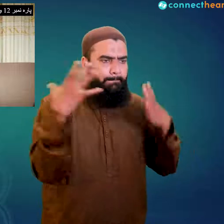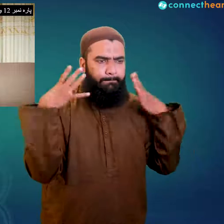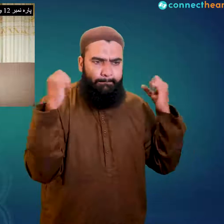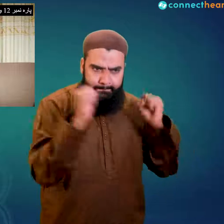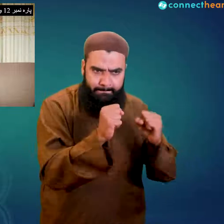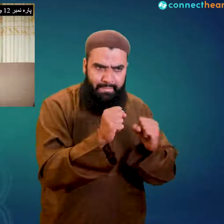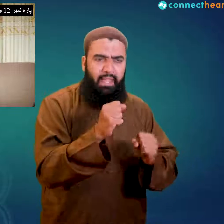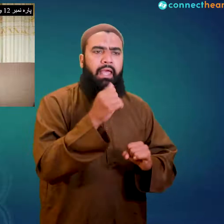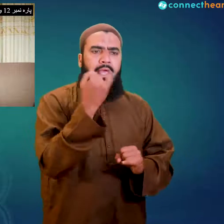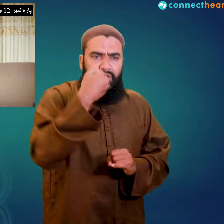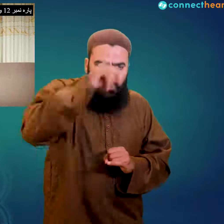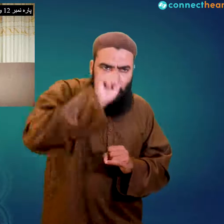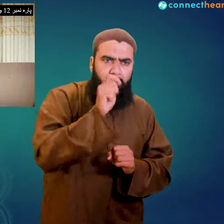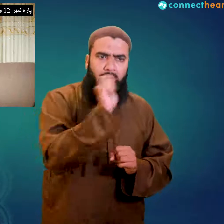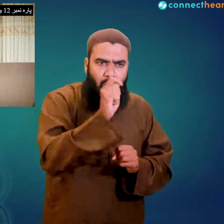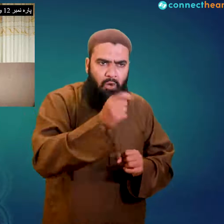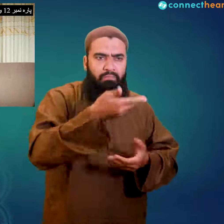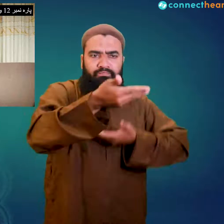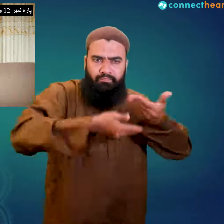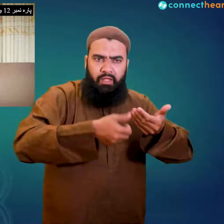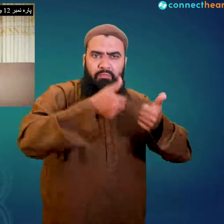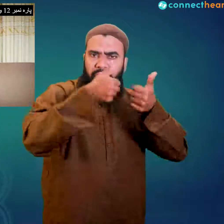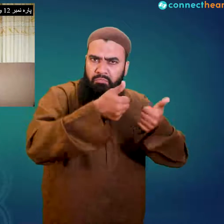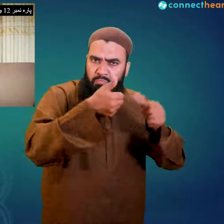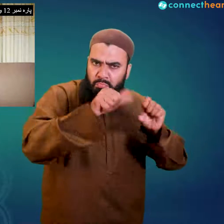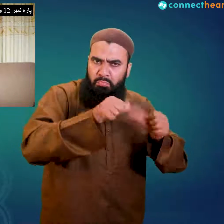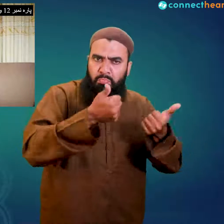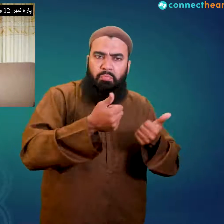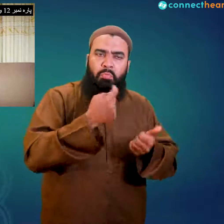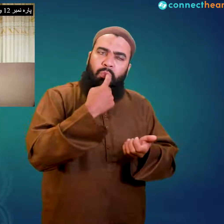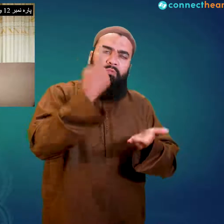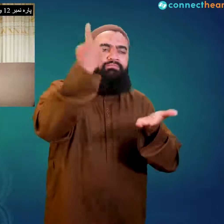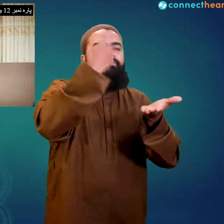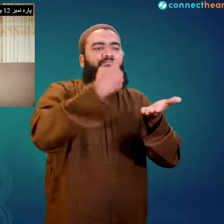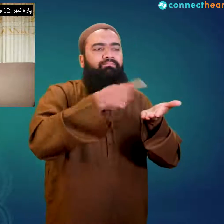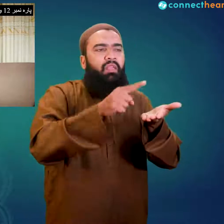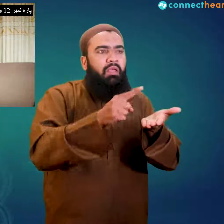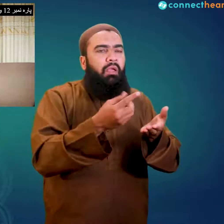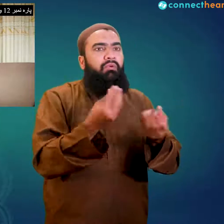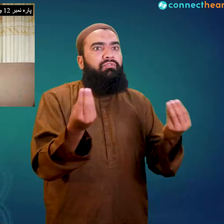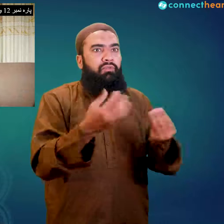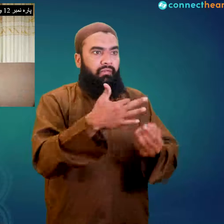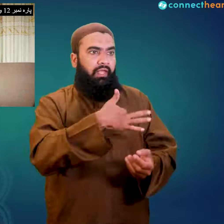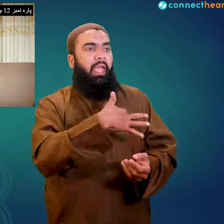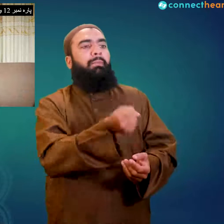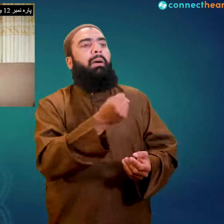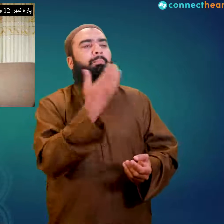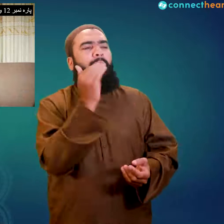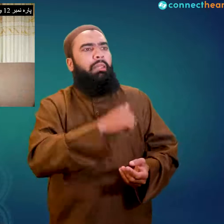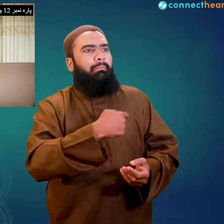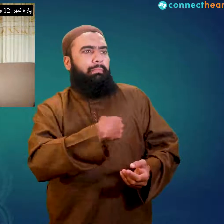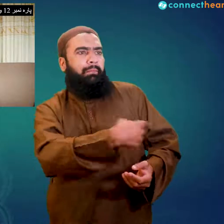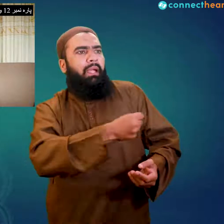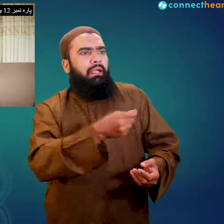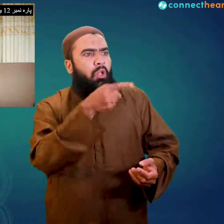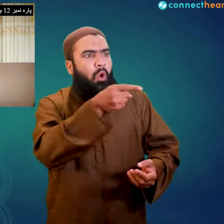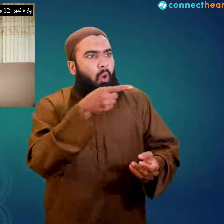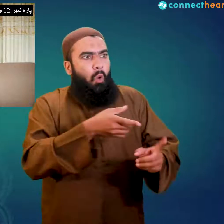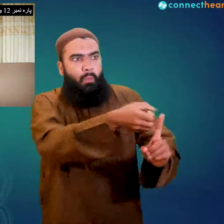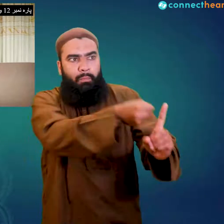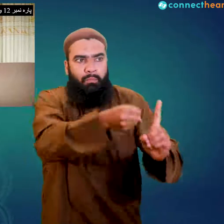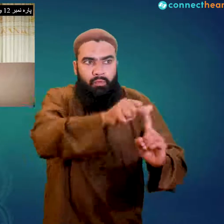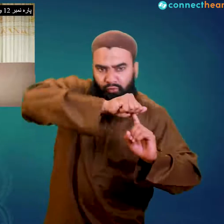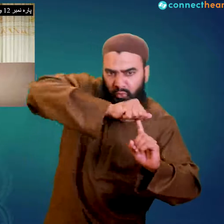رزق اور روزی ملتی ہے، ان پر بھروسہ اور توکل نہیں ہونا چاہیے، یعنی یہ اعتقاد ہونا